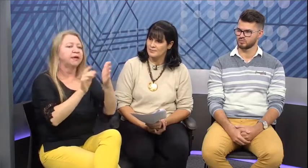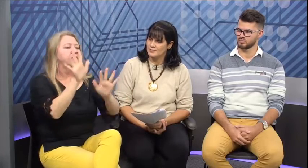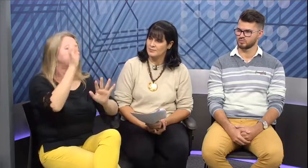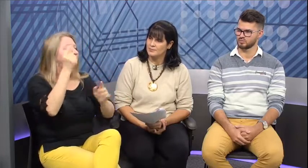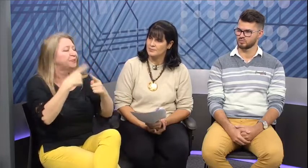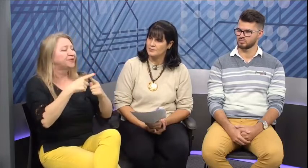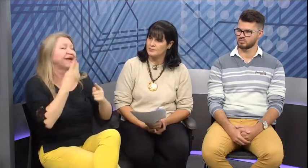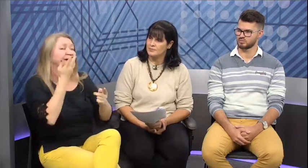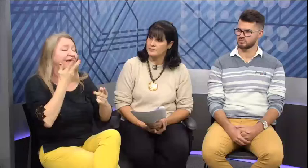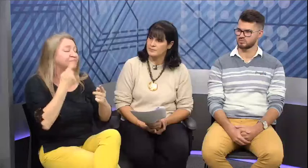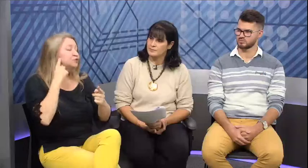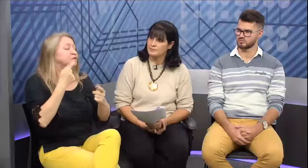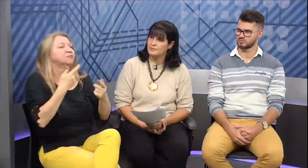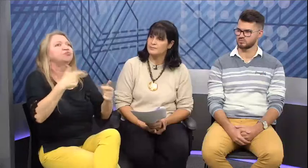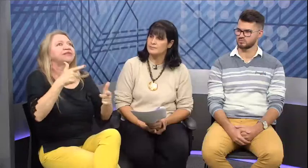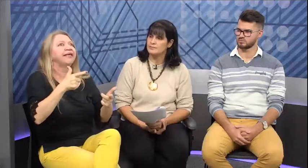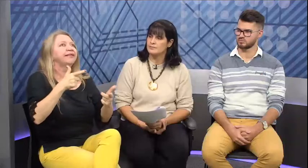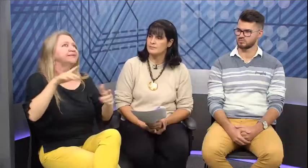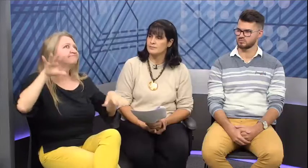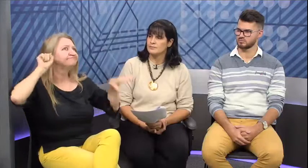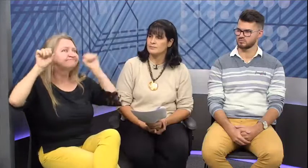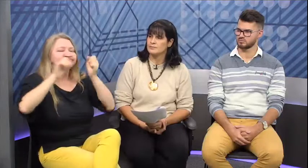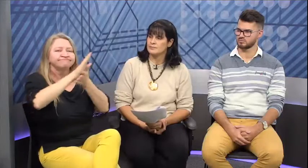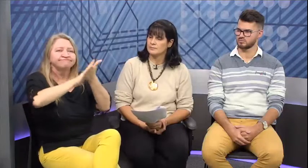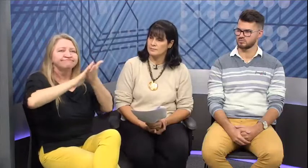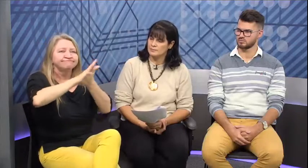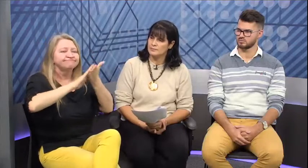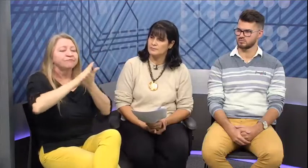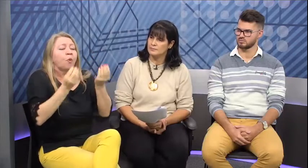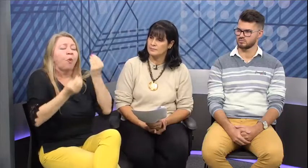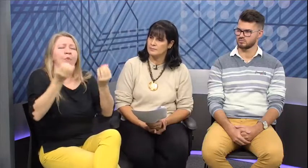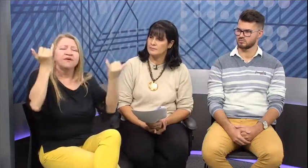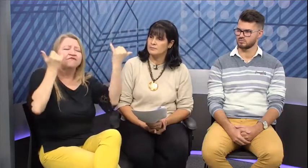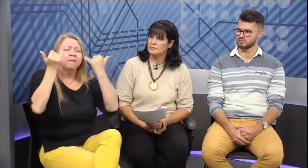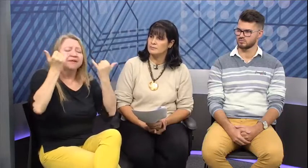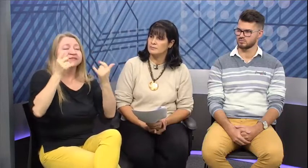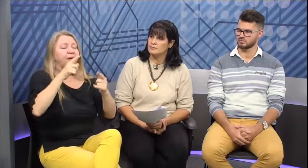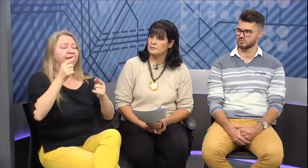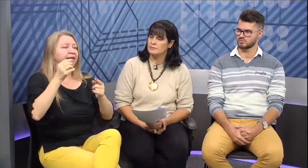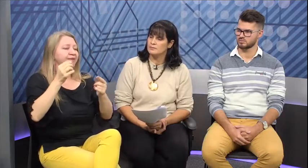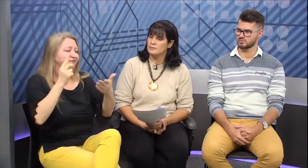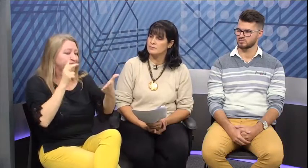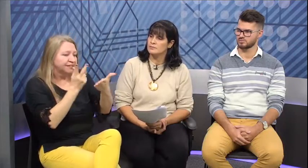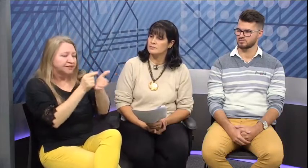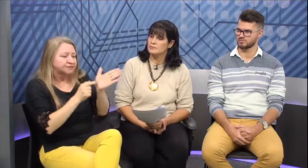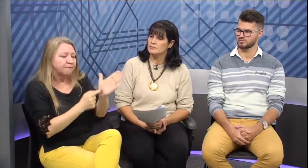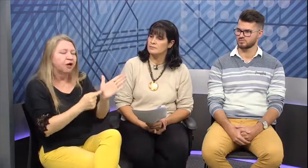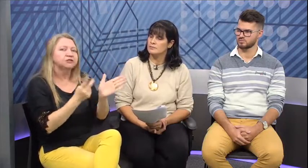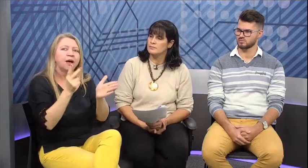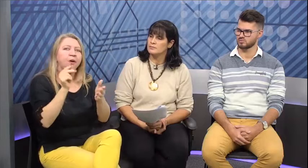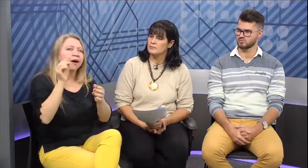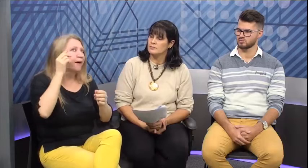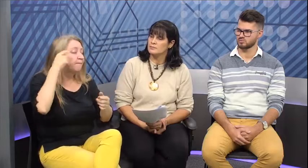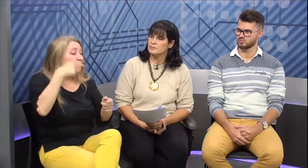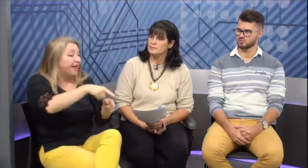círculo, né? E com algum desenho. Porque como as crianças não têm um retorno auditivo, a informação ela acontece bastante pelo